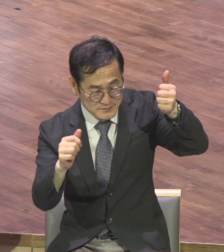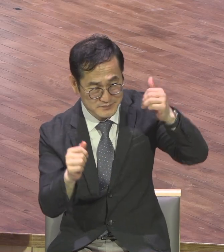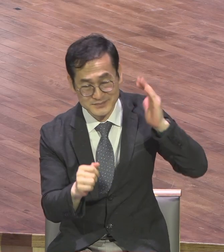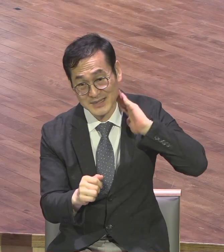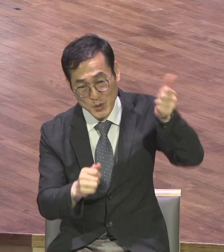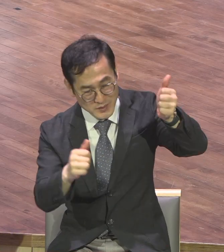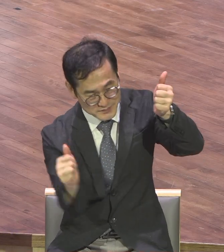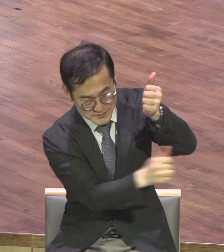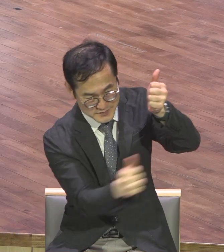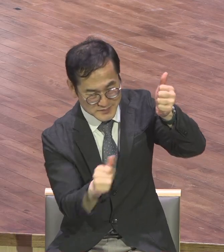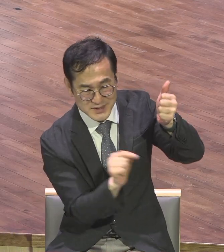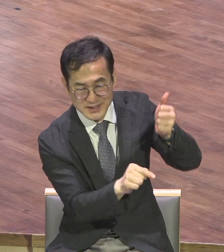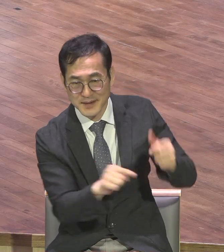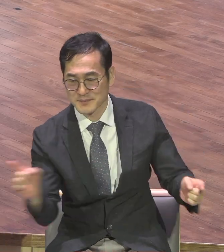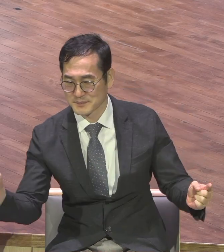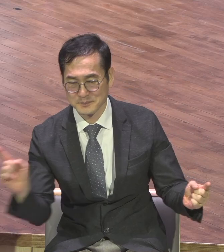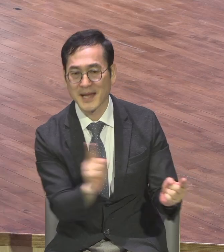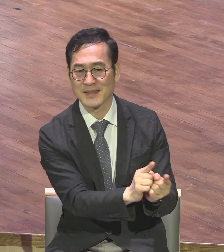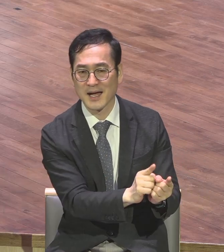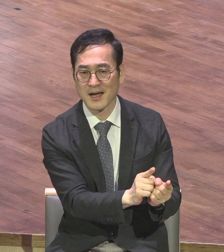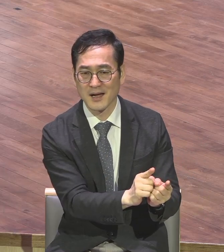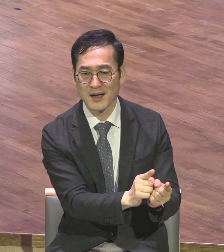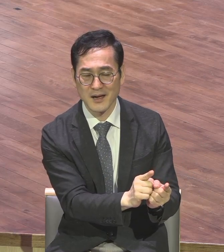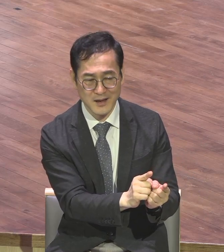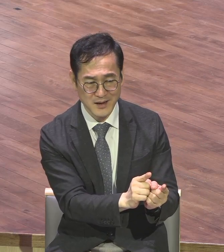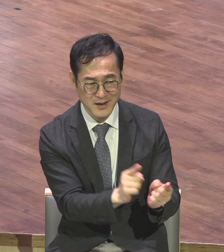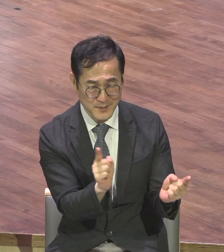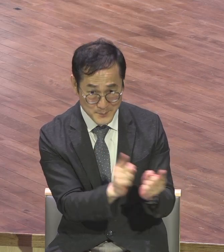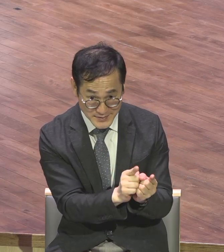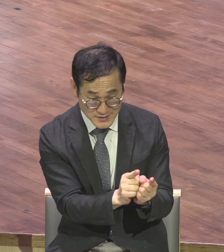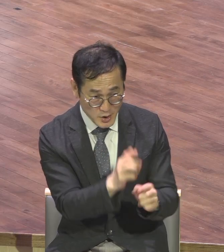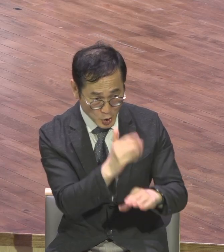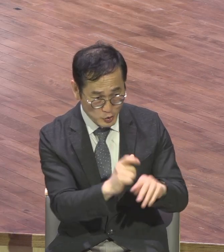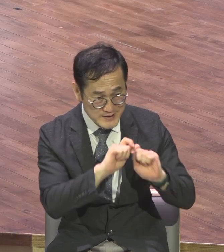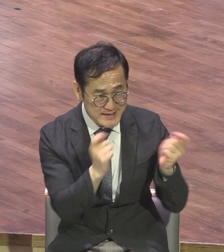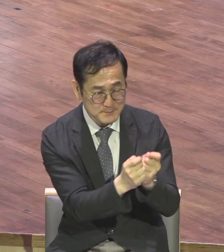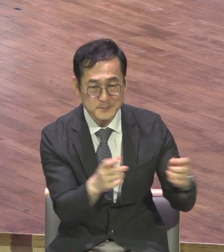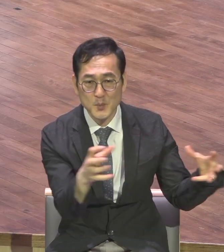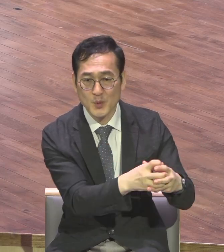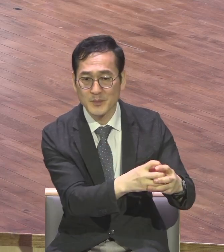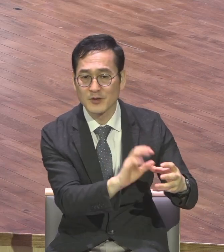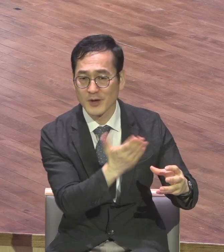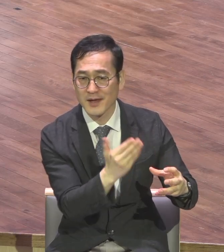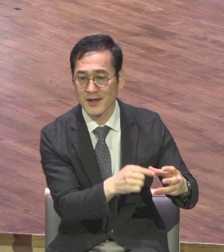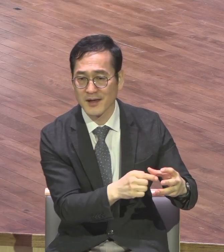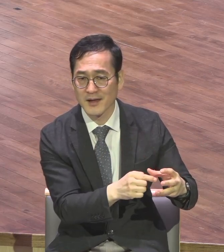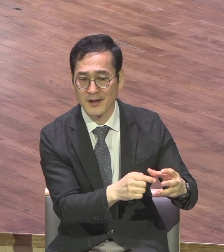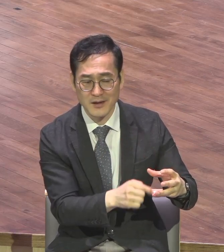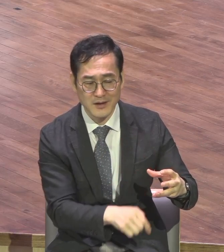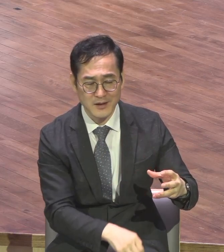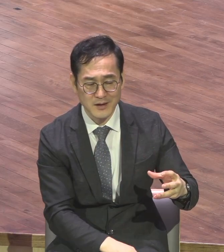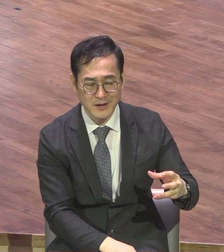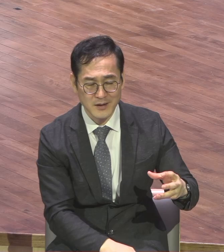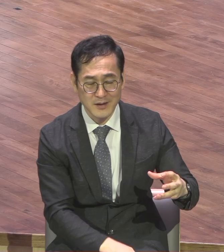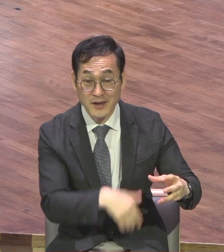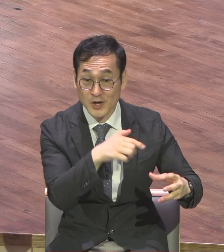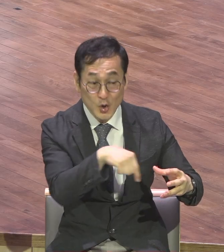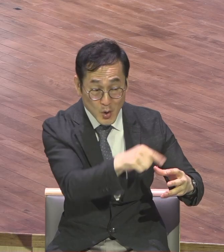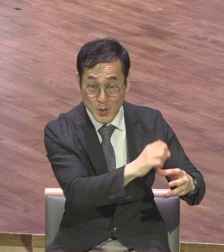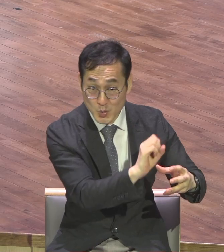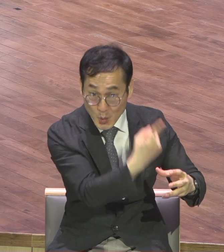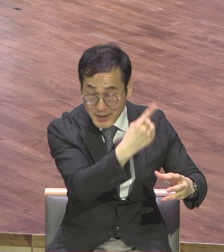사람을 성령이 만나게 해줘가지고 딱 만나가 팀 사역을 딱 한 것이 아프리카 에디오피아 중심으로 아프리카의